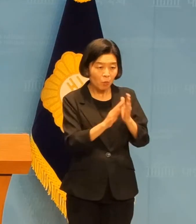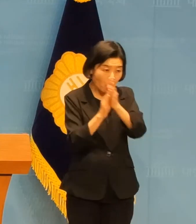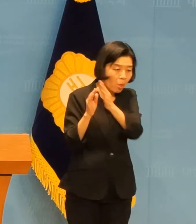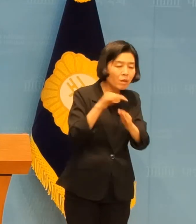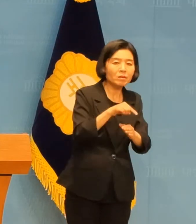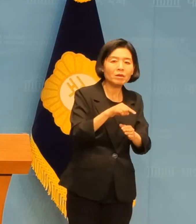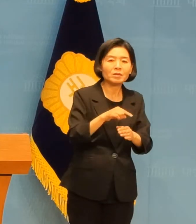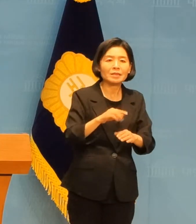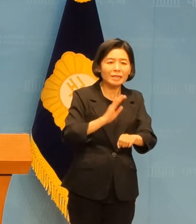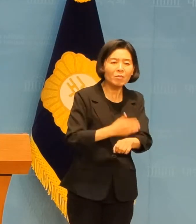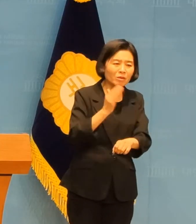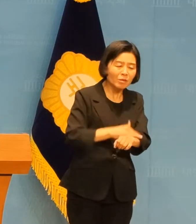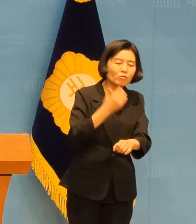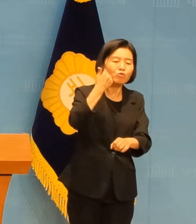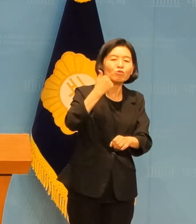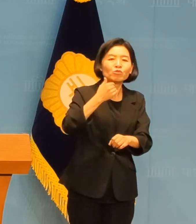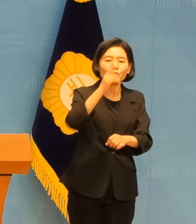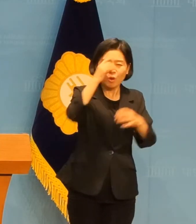아닙니까?